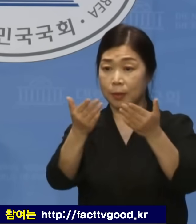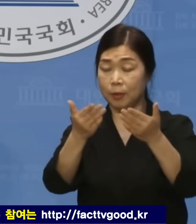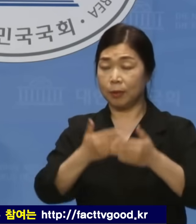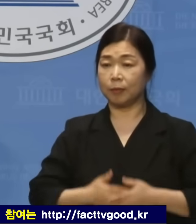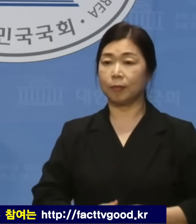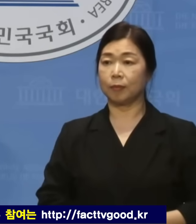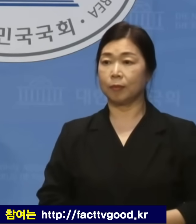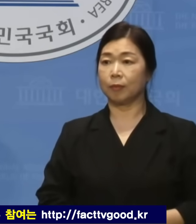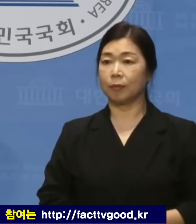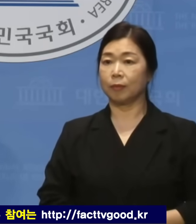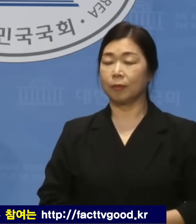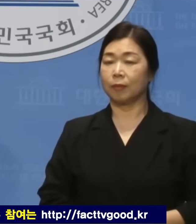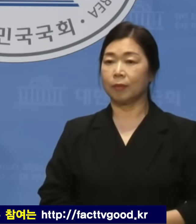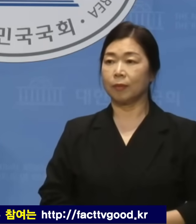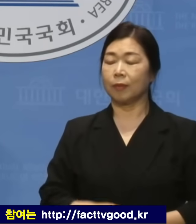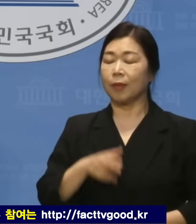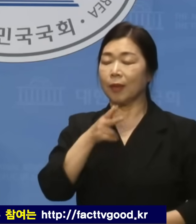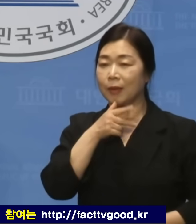잠깐 드리는 것으로